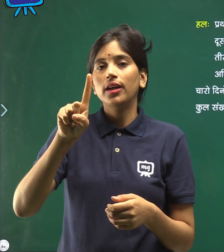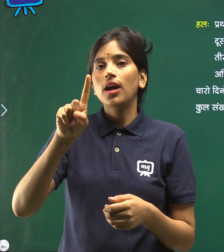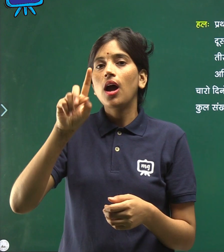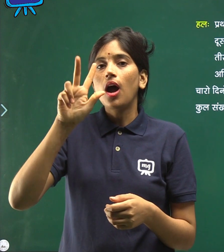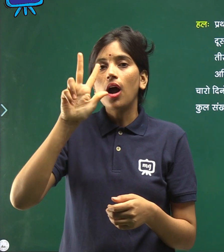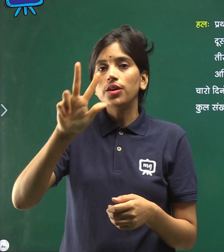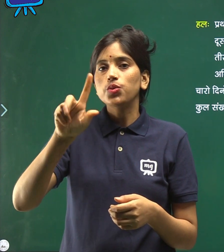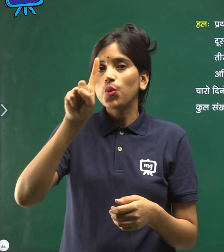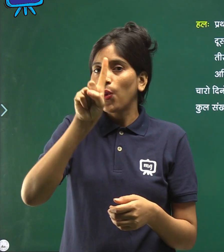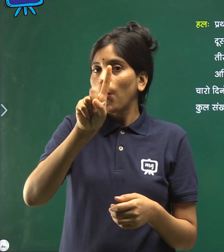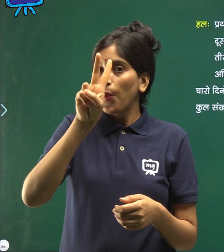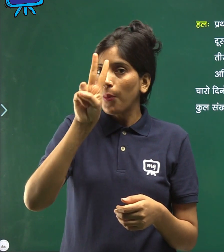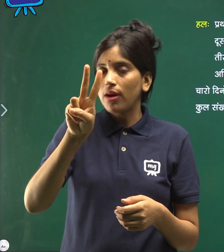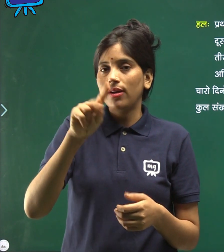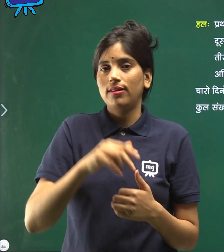1,812।